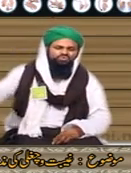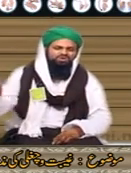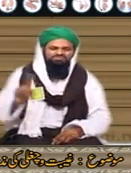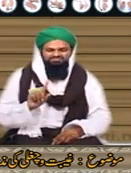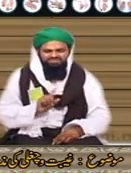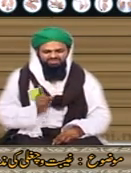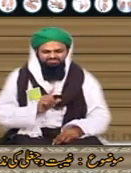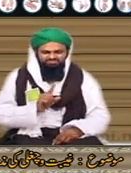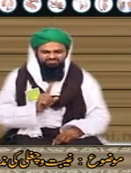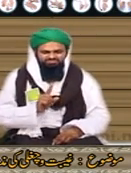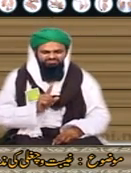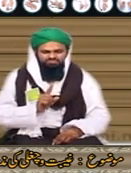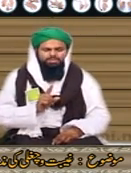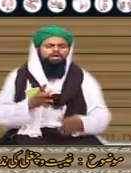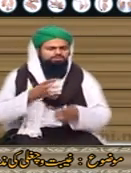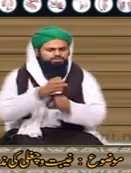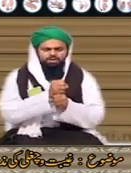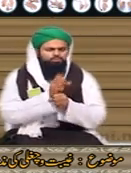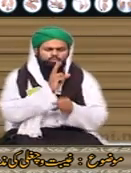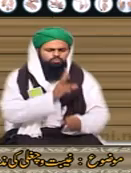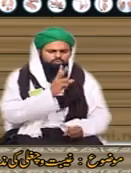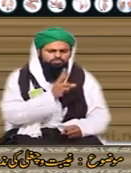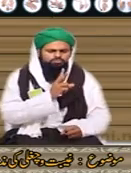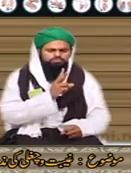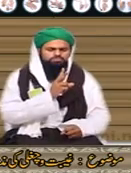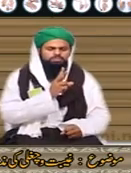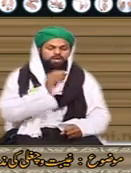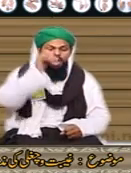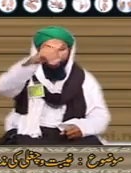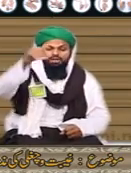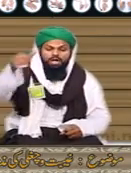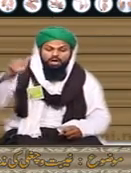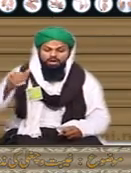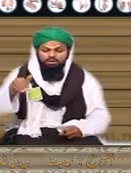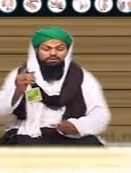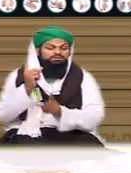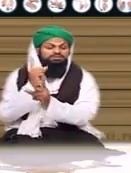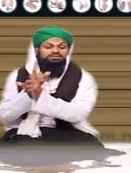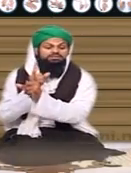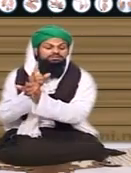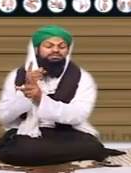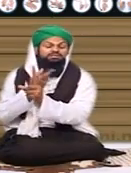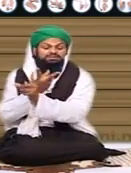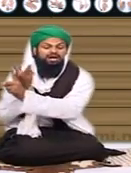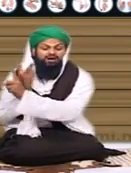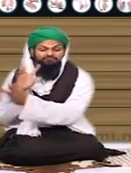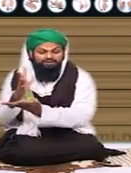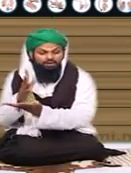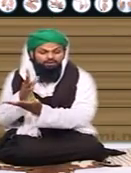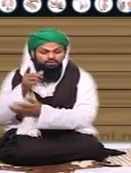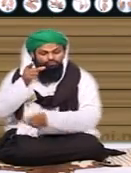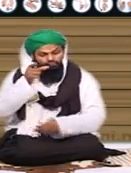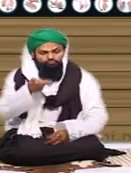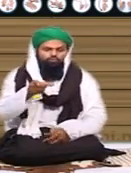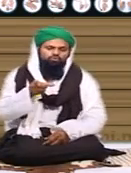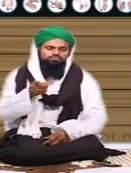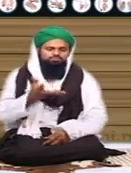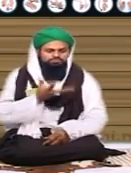ہے. سب کو نہیں کہتا, لیکن جس کو کہتا ہوں, جو نہیں کہتا میں اس کو کہتا ہوں, وہ سمجھ لے کہ مجھے کہا جائے. تو